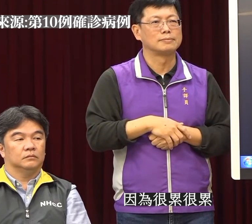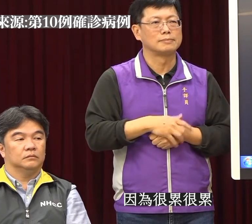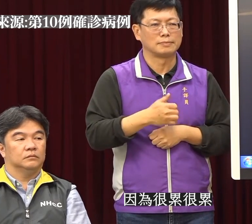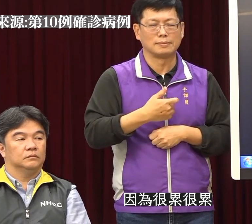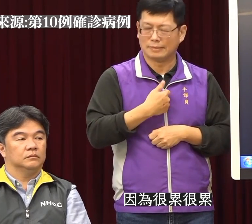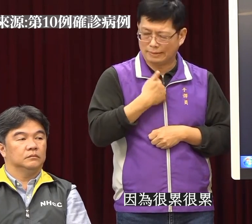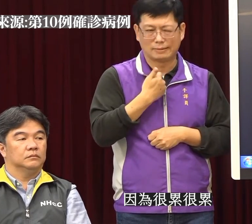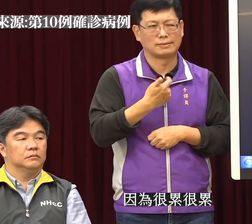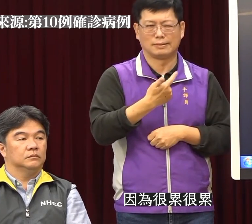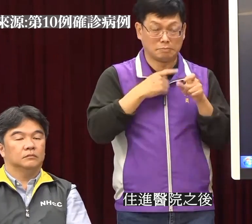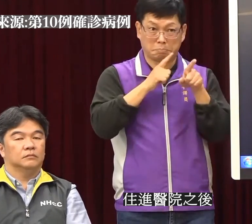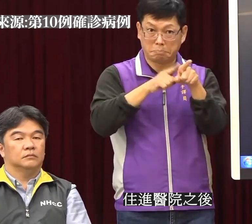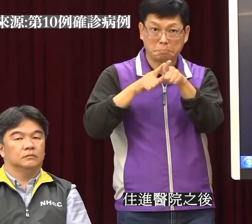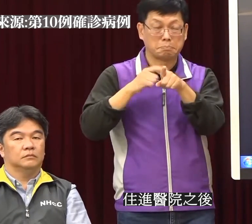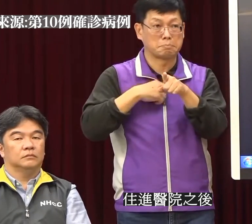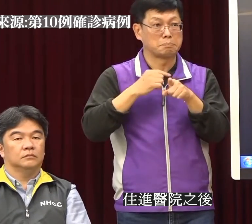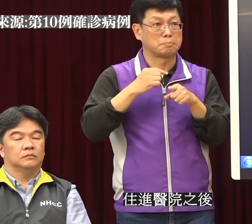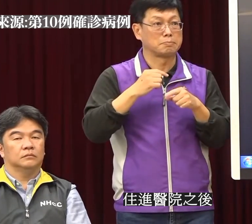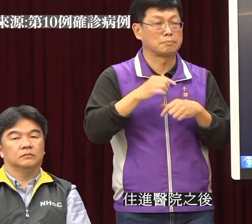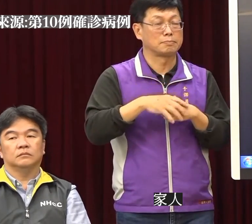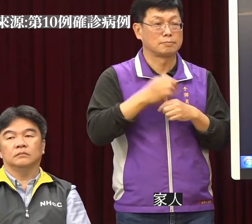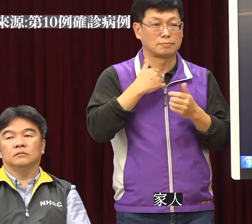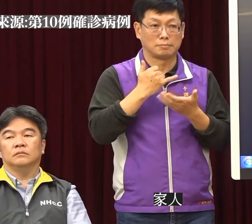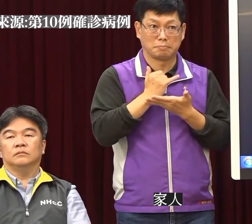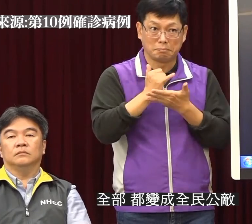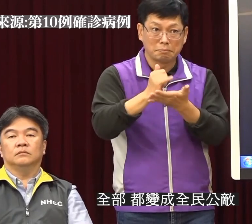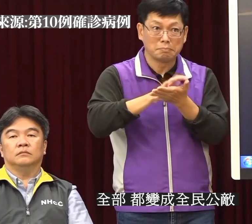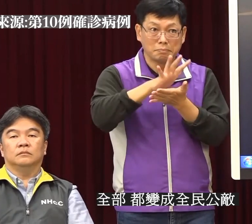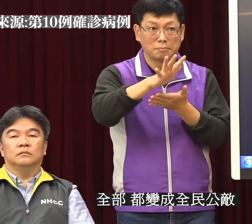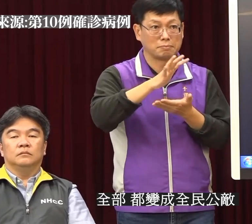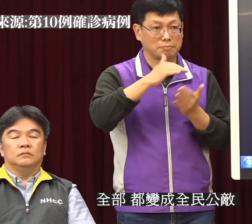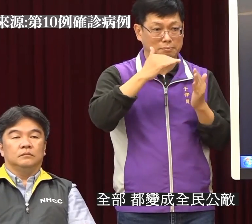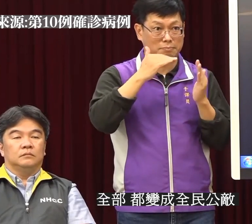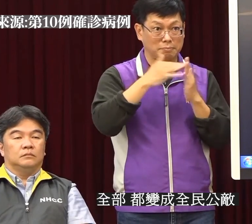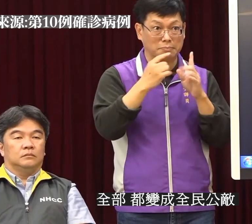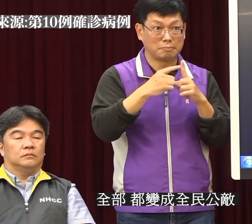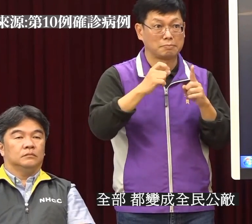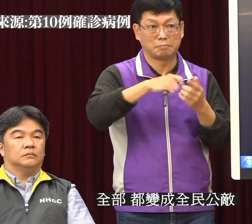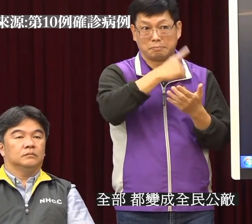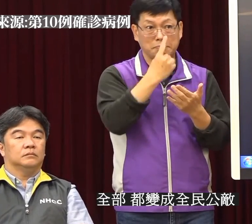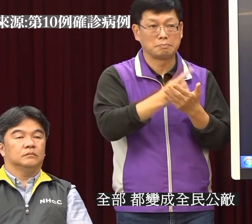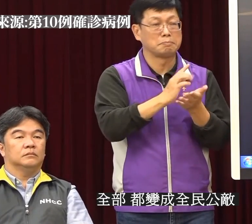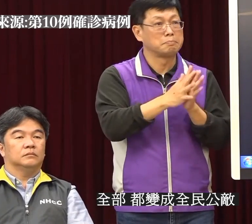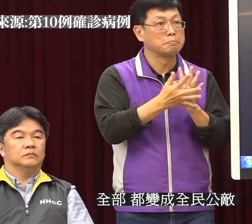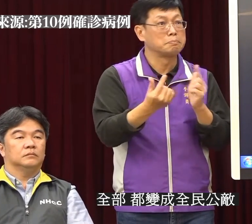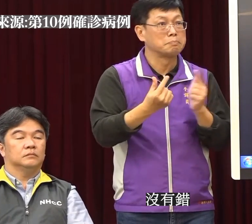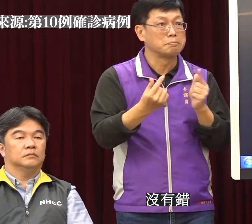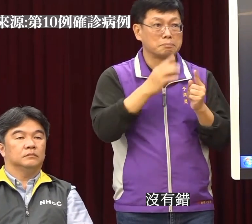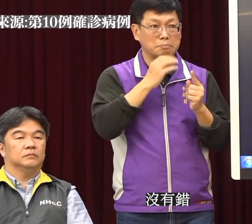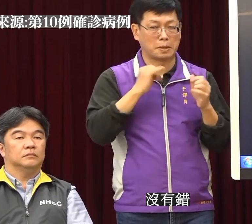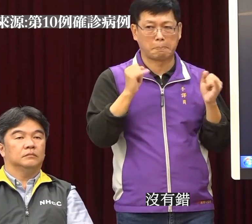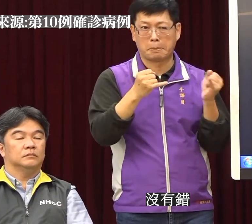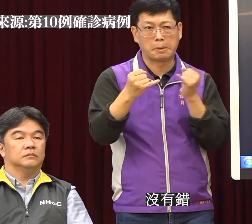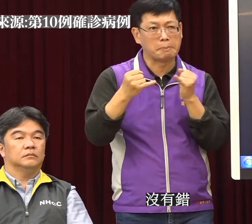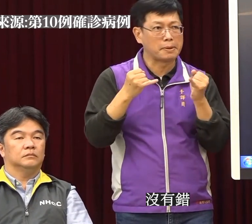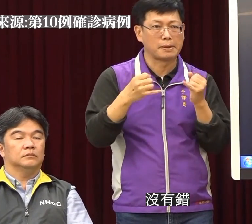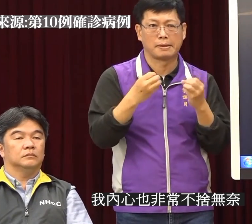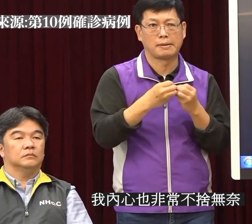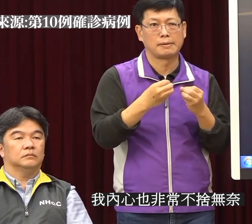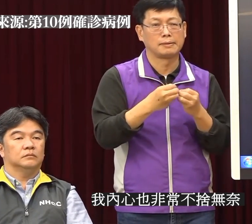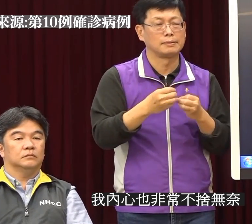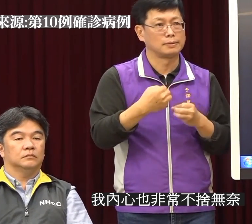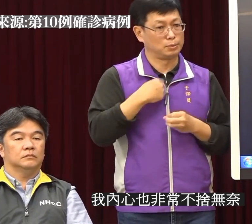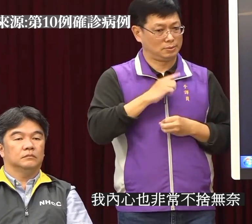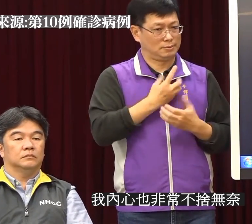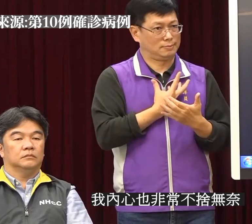很累很累。住进医院之后，家人全部都变成了全民公敌，没有错，我